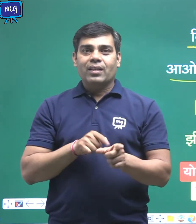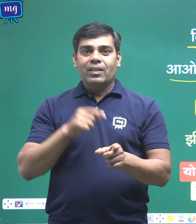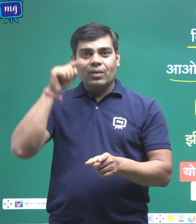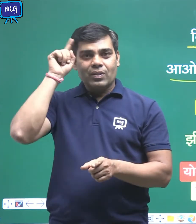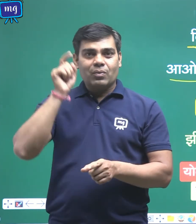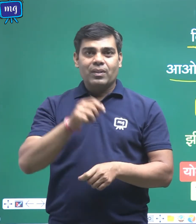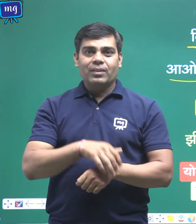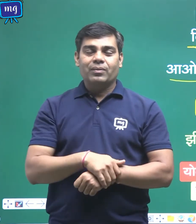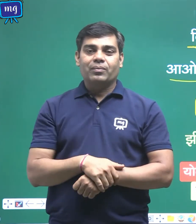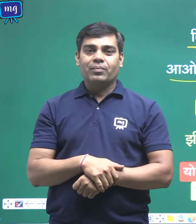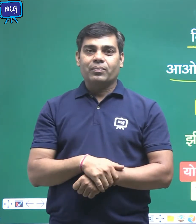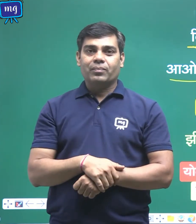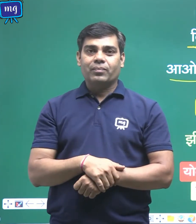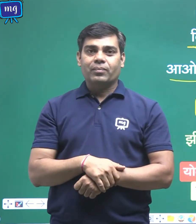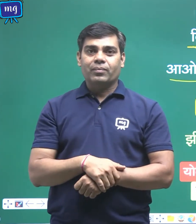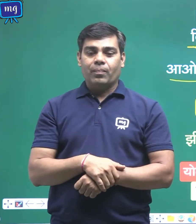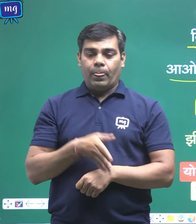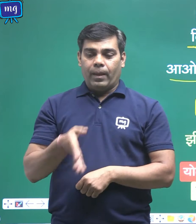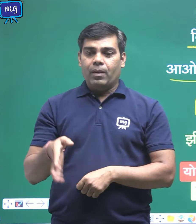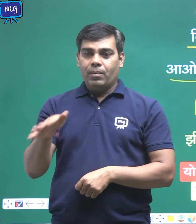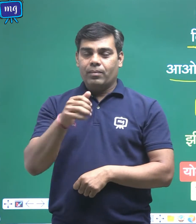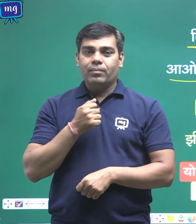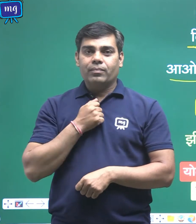योगेश कुमार। अब हम